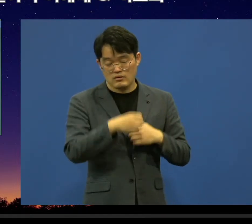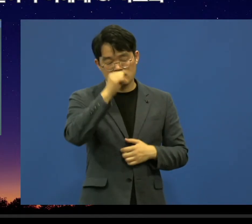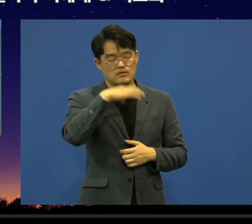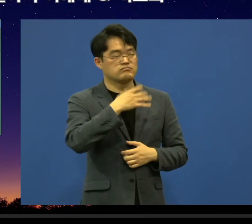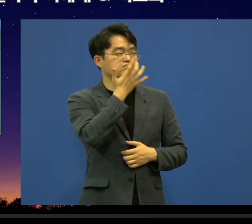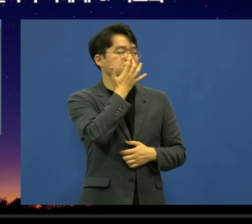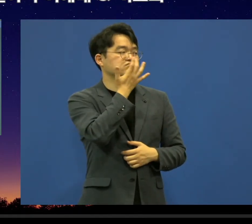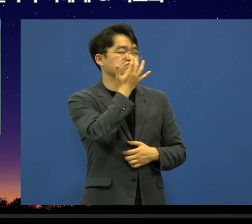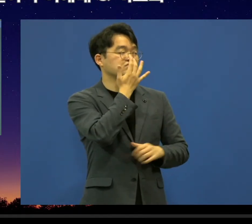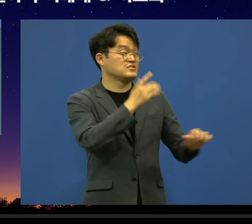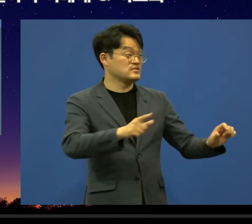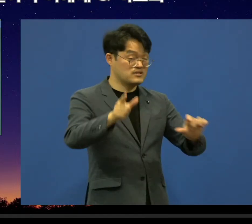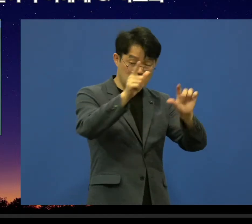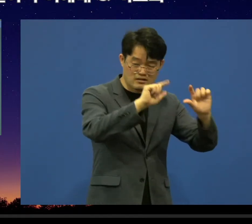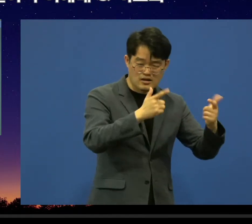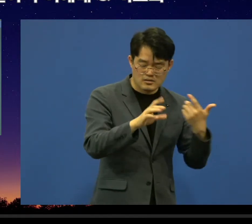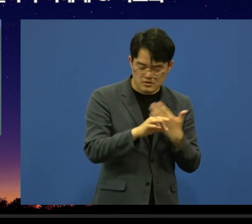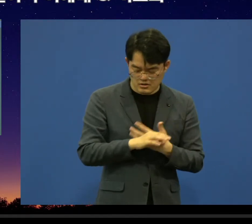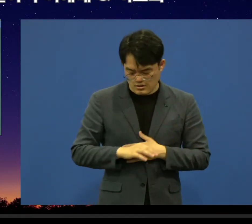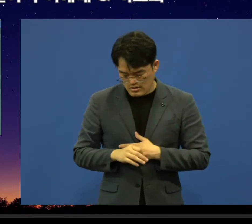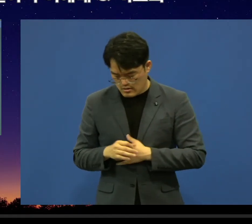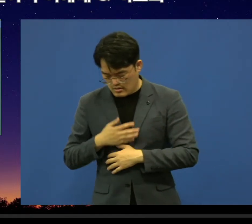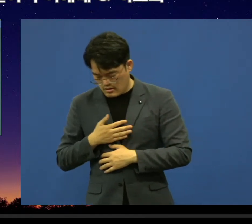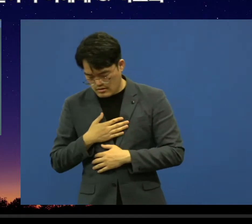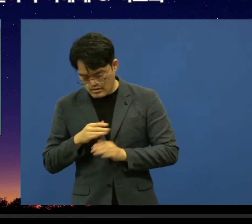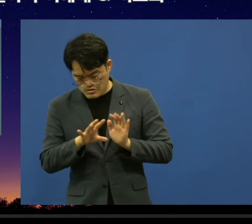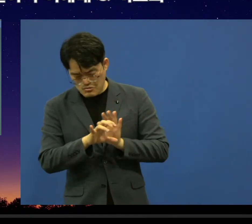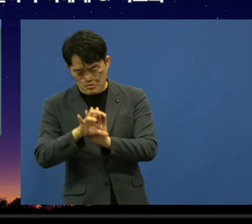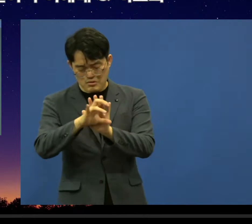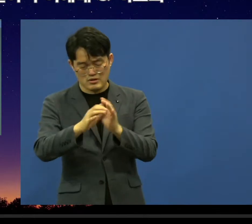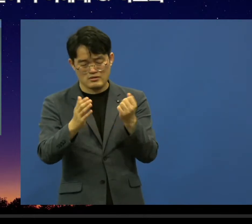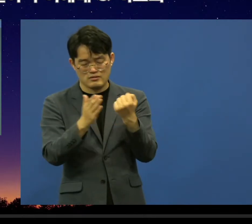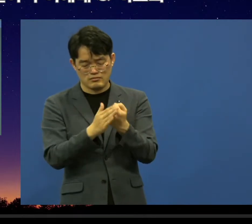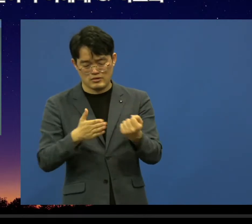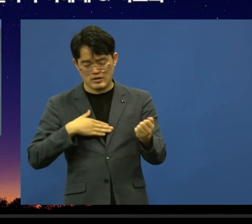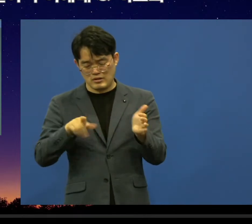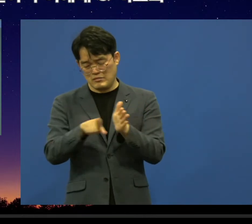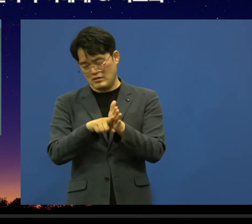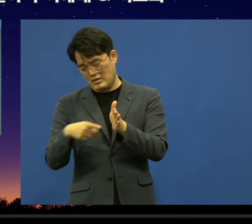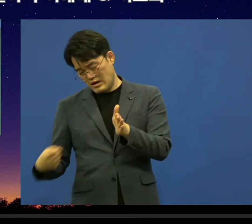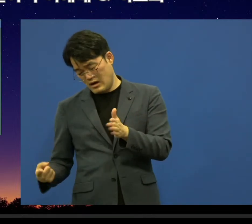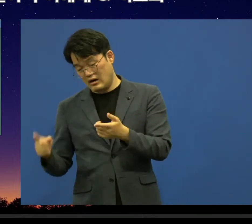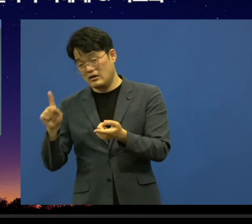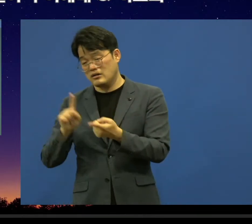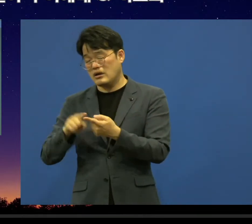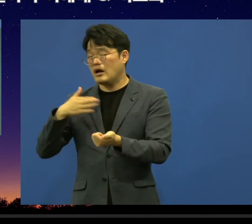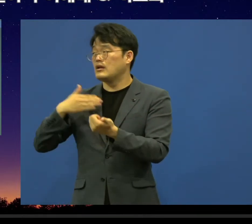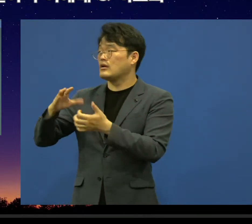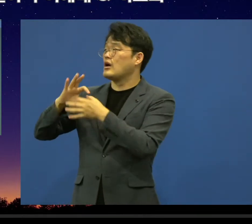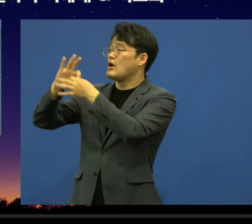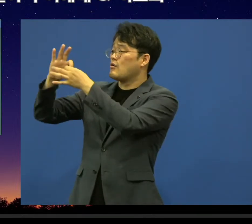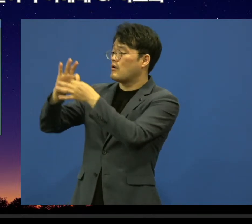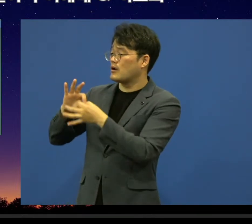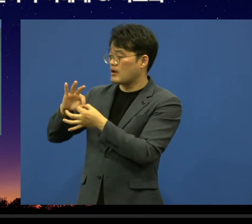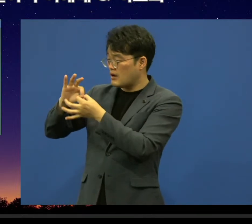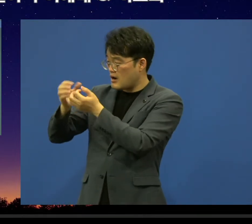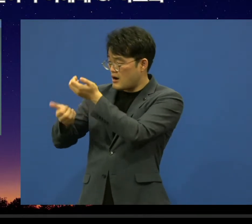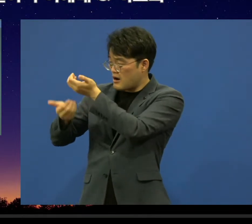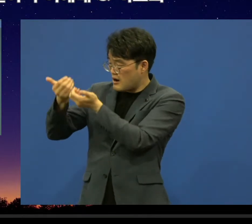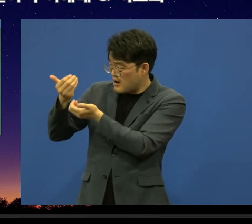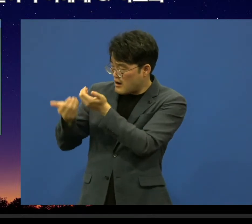살고 있습니까? 아니면 이런 코로나 때문에 나와 하나님과의 관계가 서운해질 수